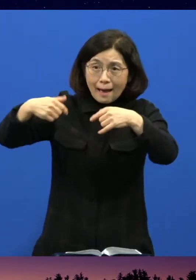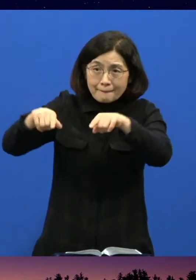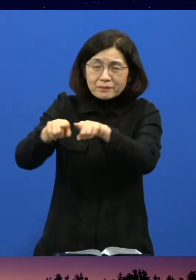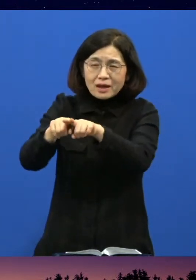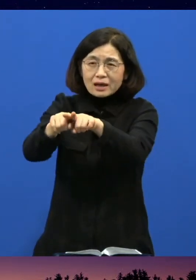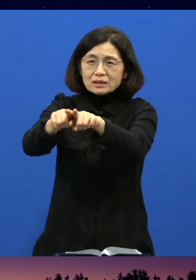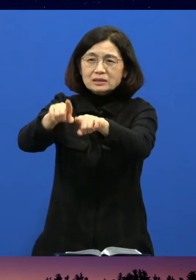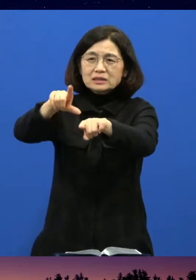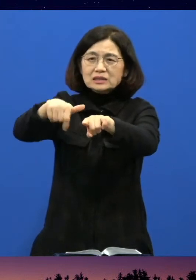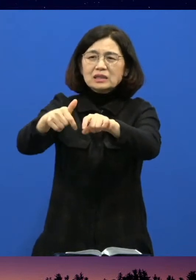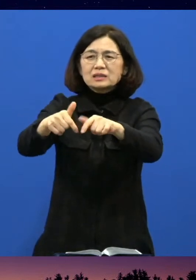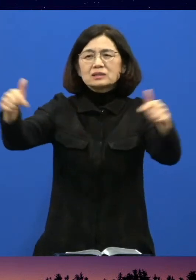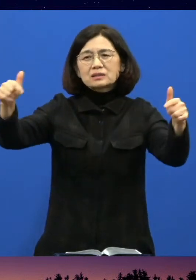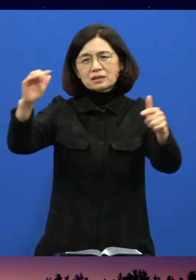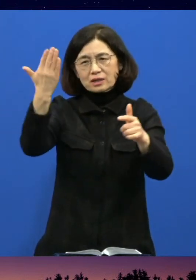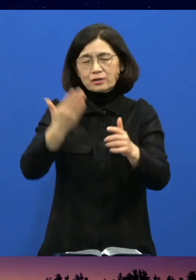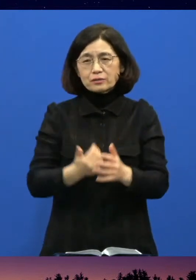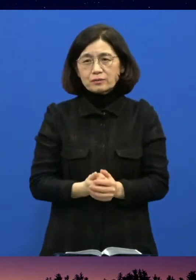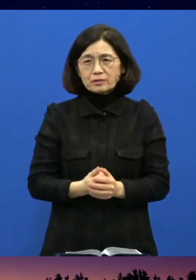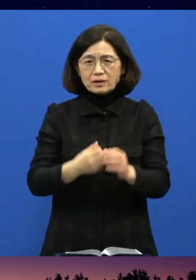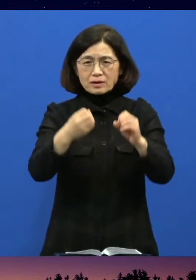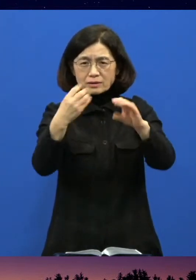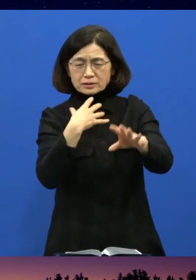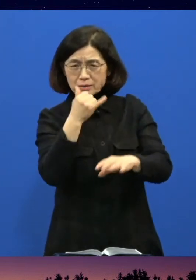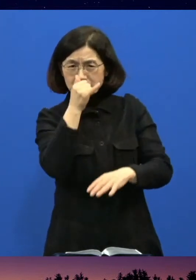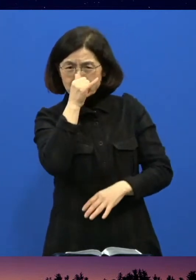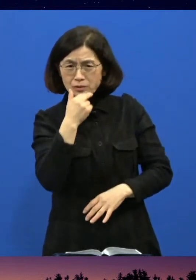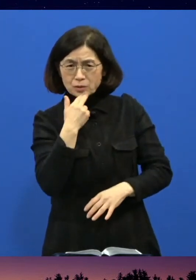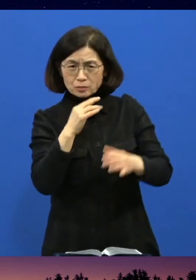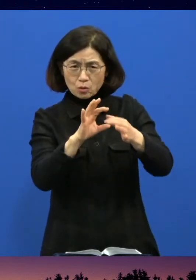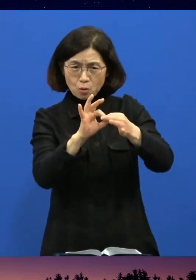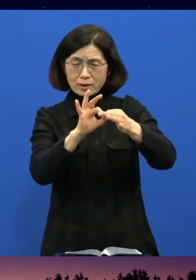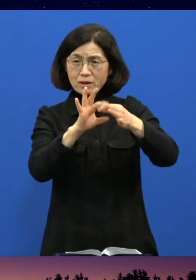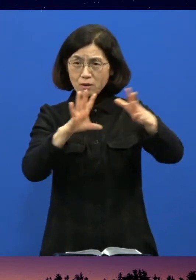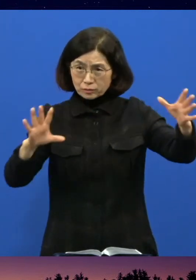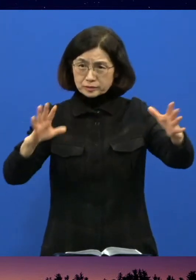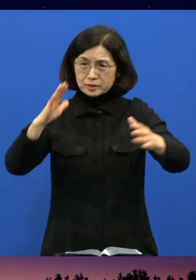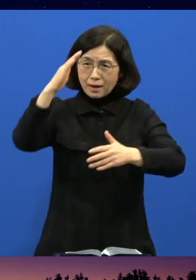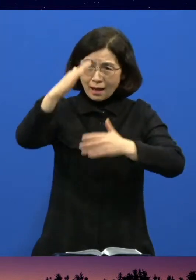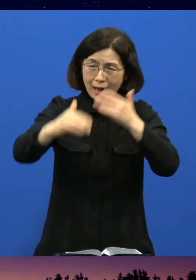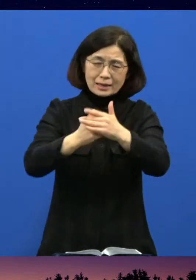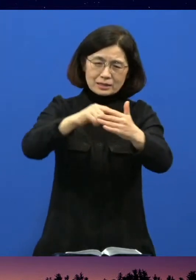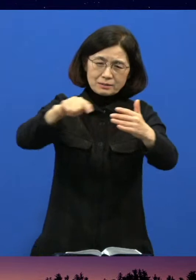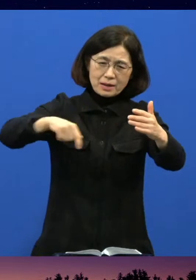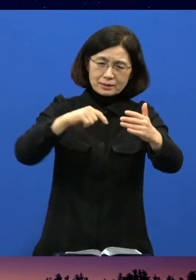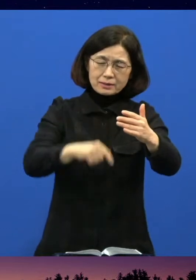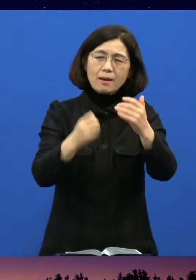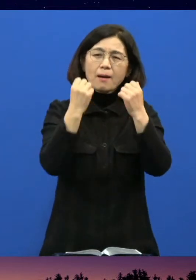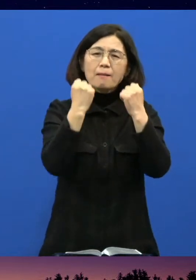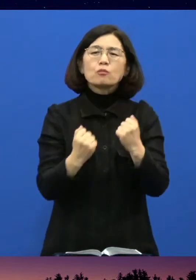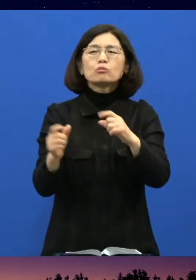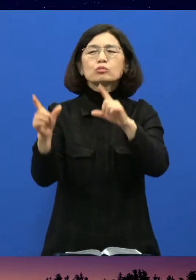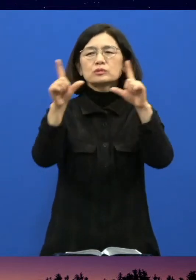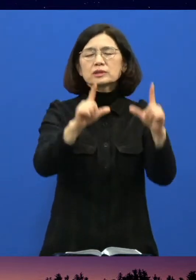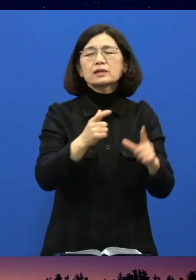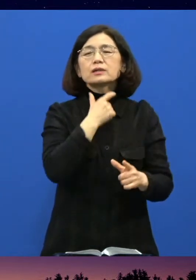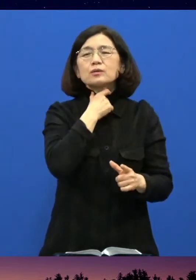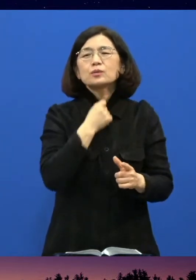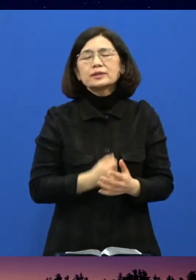응답이 주어지든 주어지지 않든 하나님 안에 머물러 살아가게 하시는 것이 하나님의 본래 의도하시는 거예요.